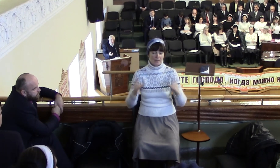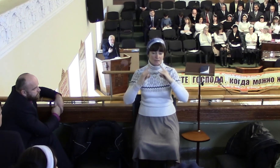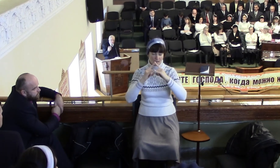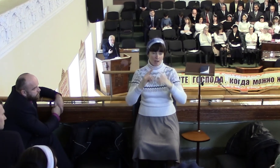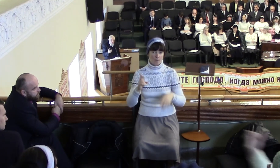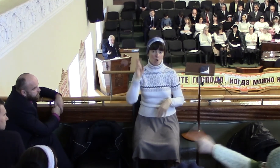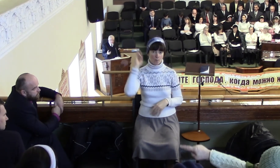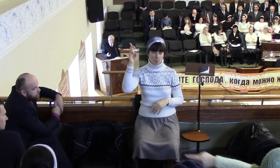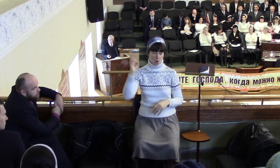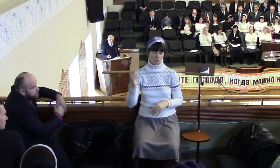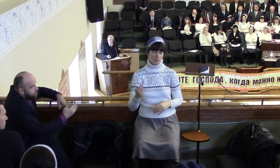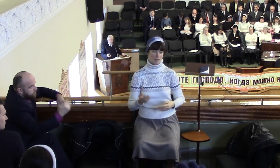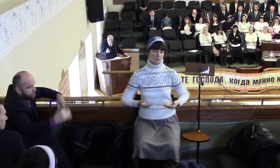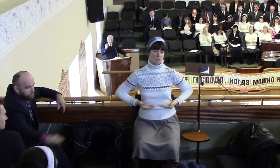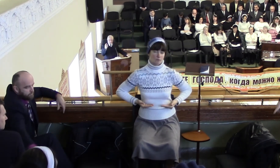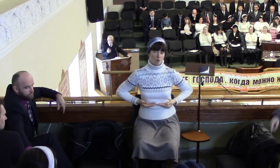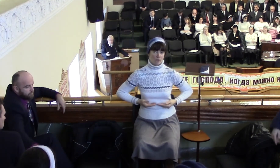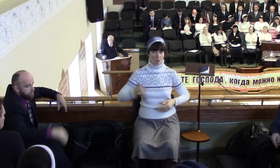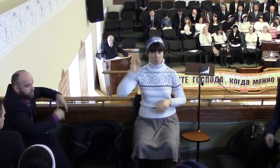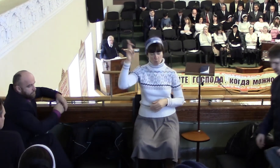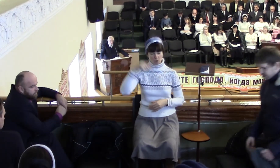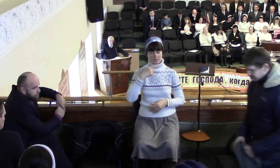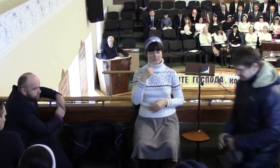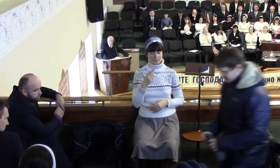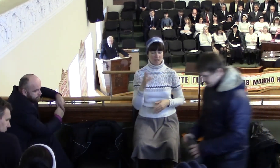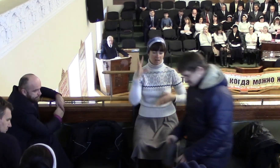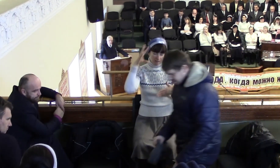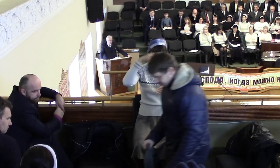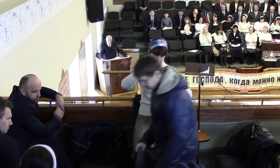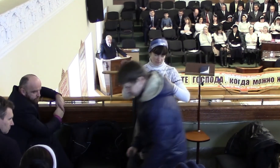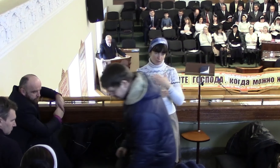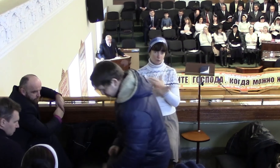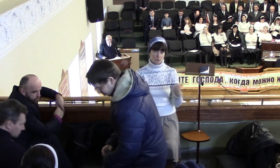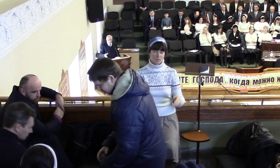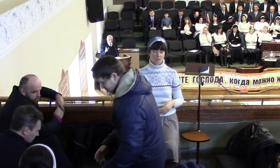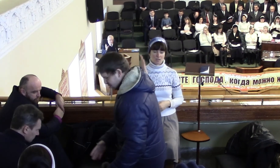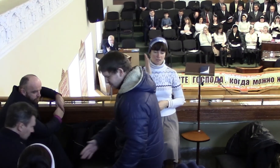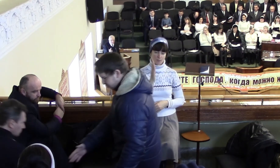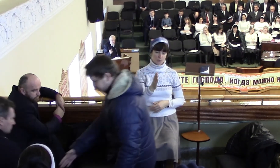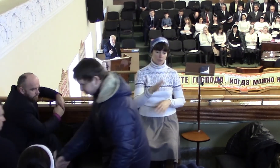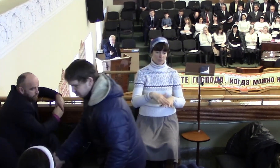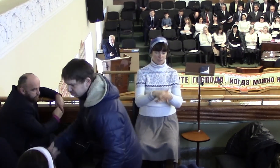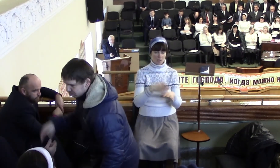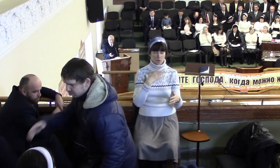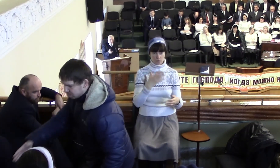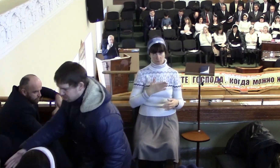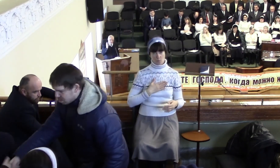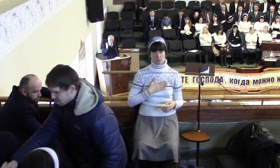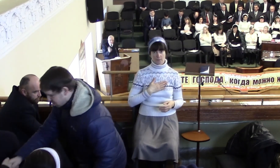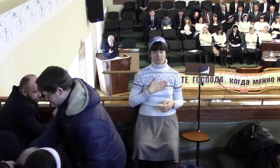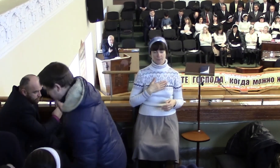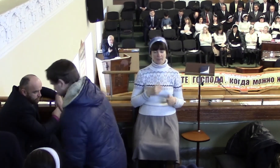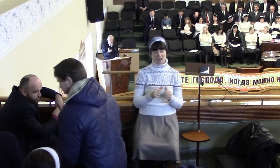вселюсь в них и буду ходить в них. И буду их Богом, и они будут моим народом. И потому выйдите из среды